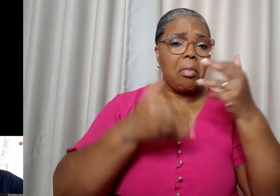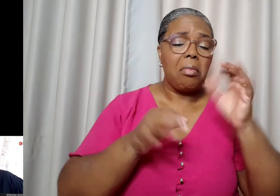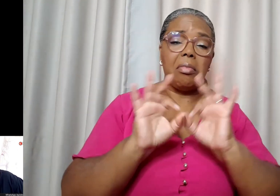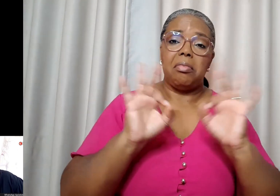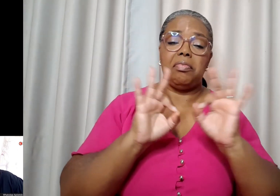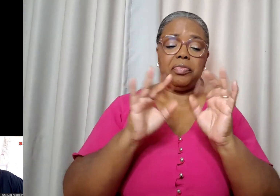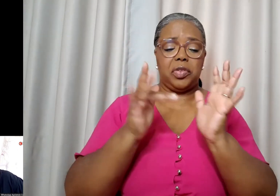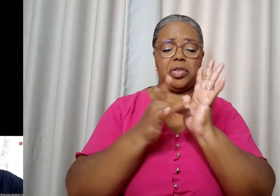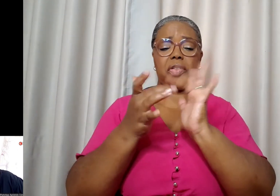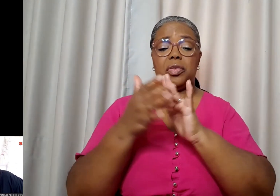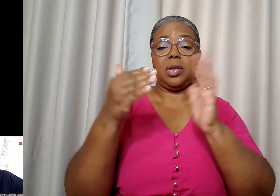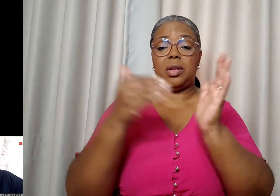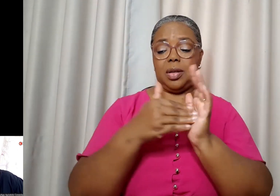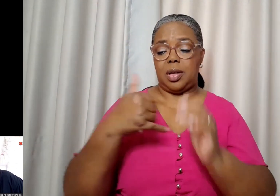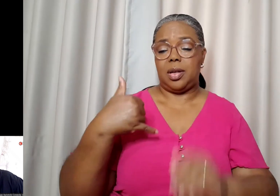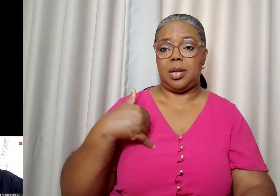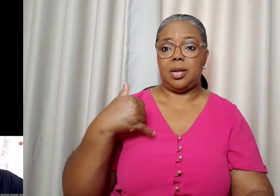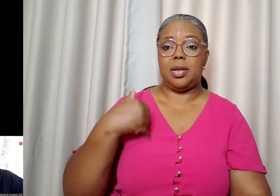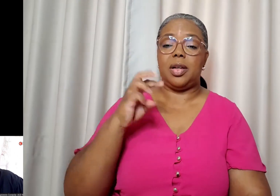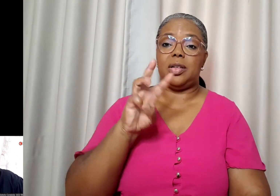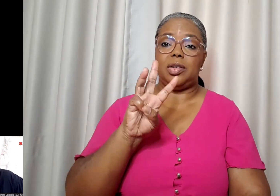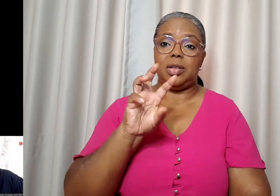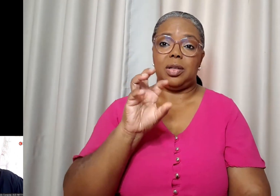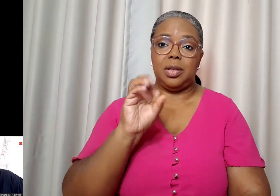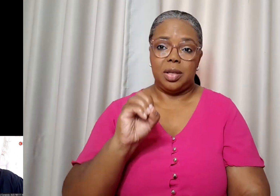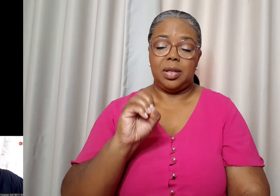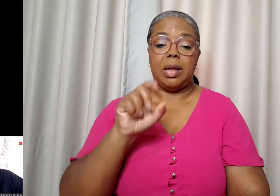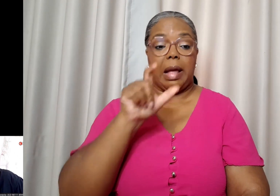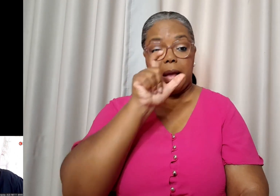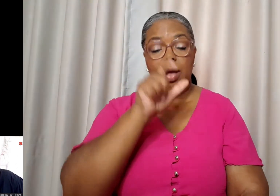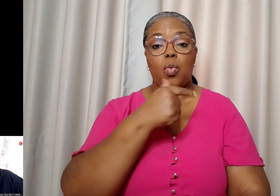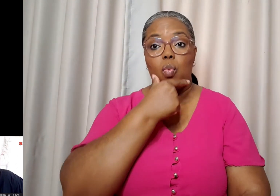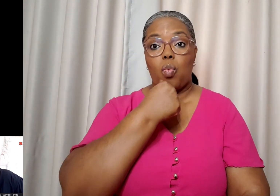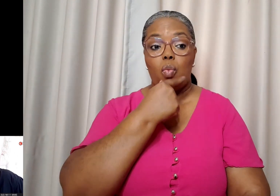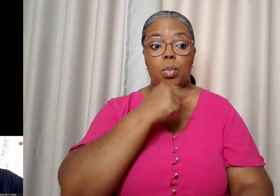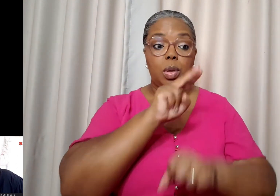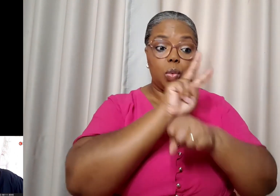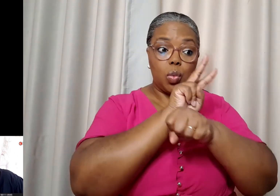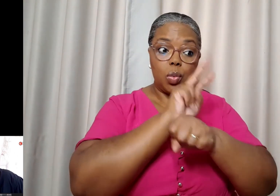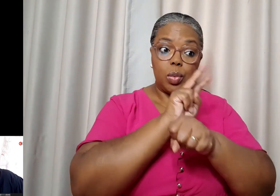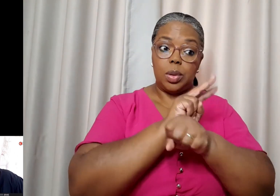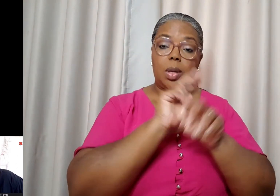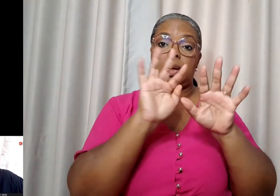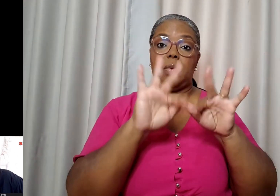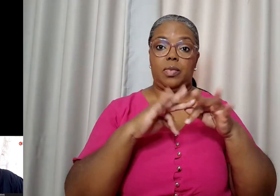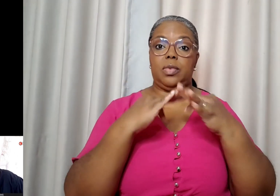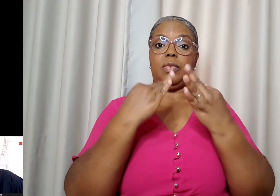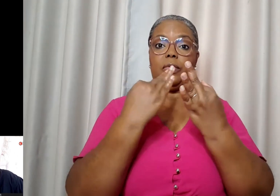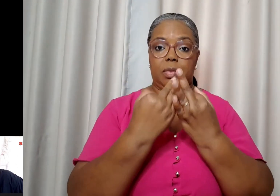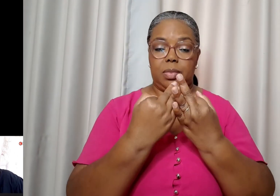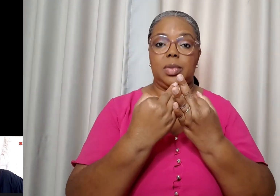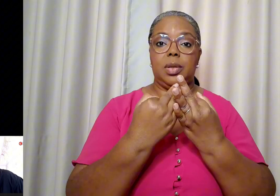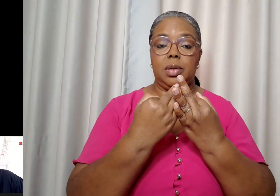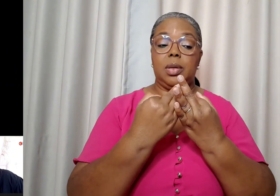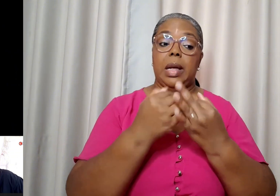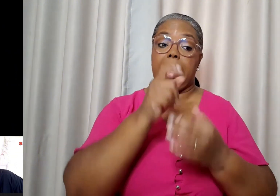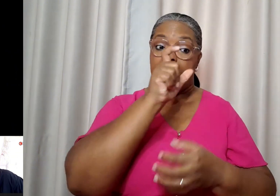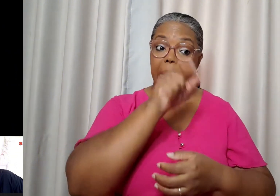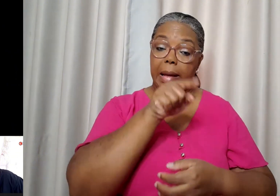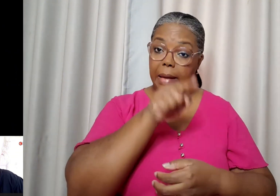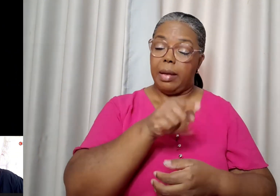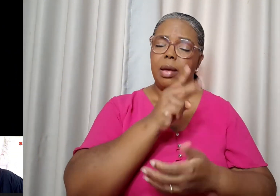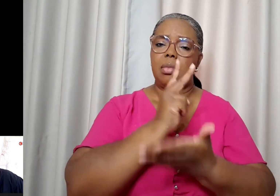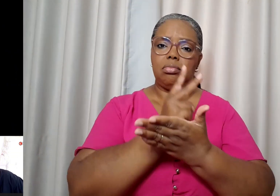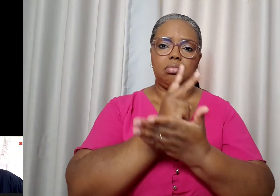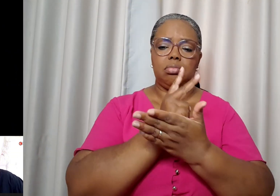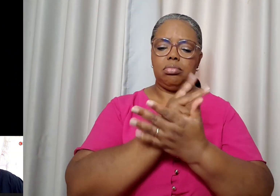anos, que era um homem que mantinha a sua família e que não deixava de ser espiritual.